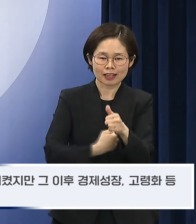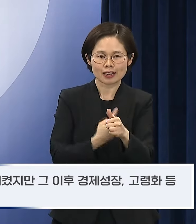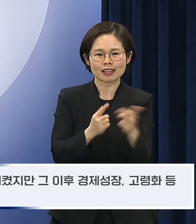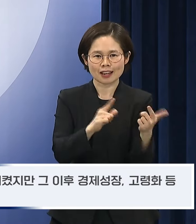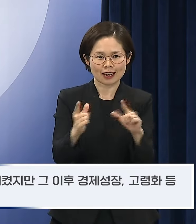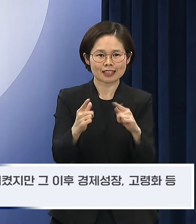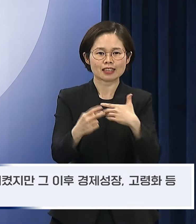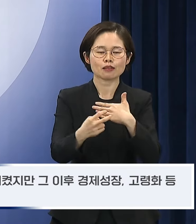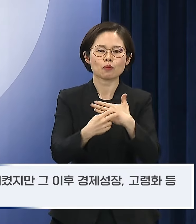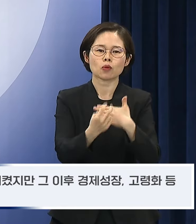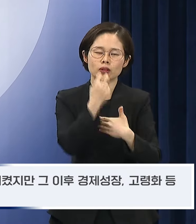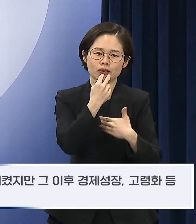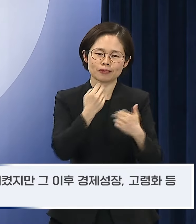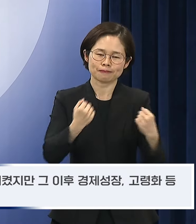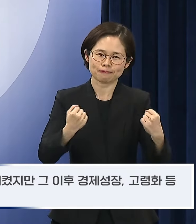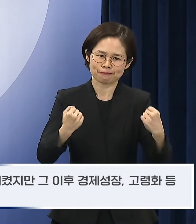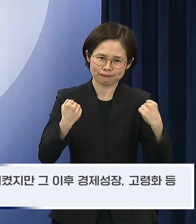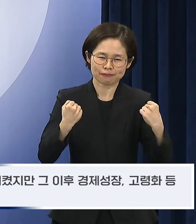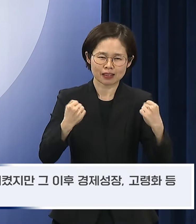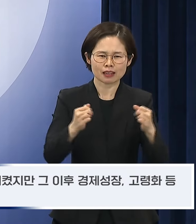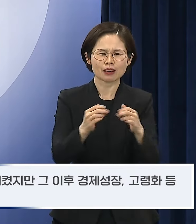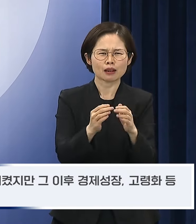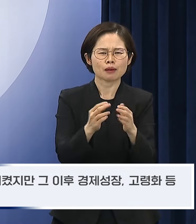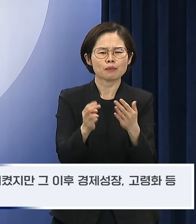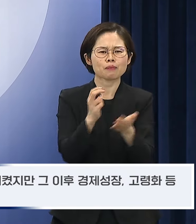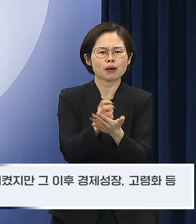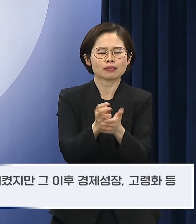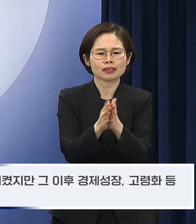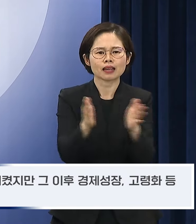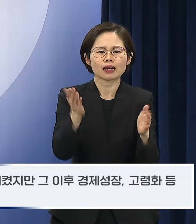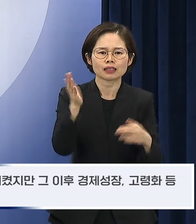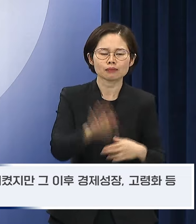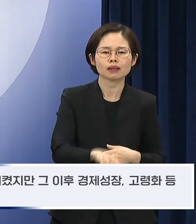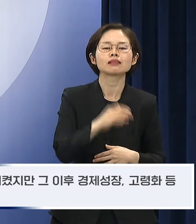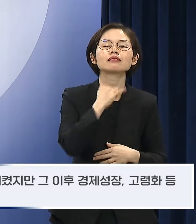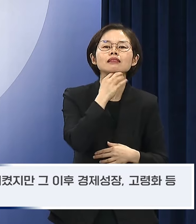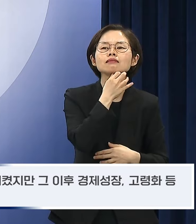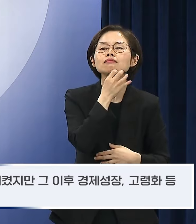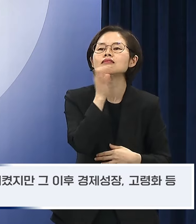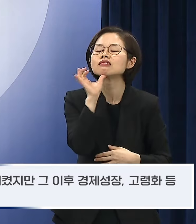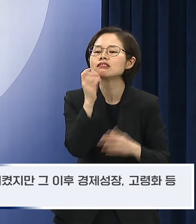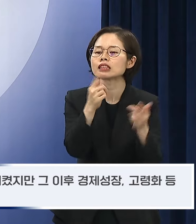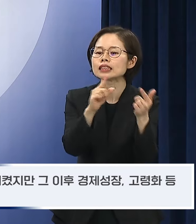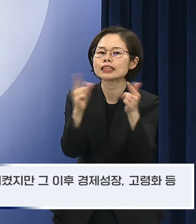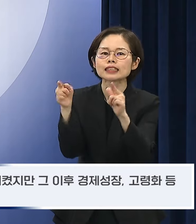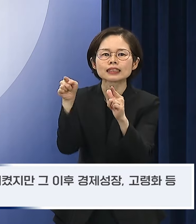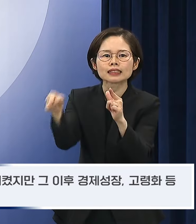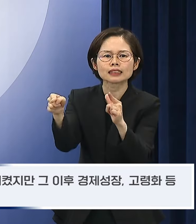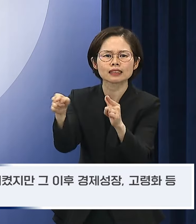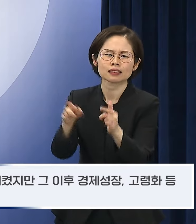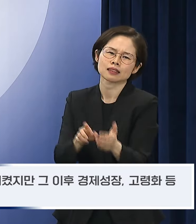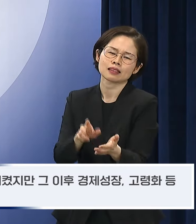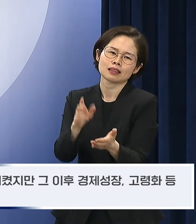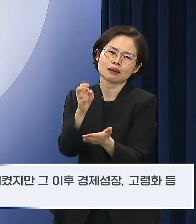안착시켰지만 그 이후 경제성장, 고령화 등 변화에 대비한 의료개혁은 지체되었습니다.